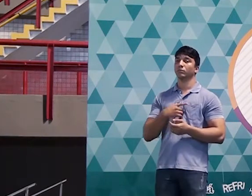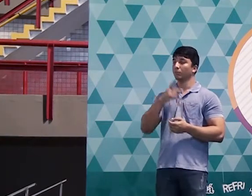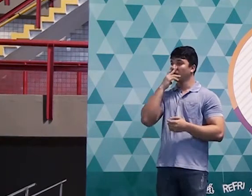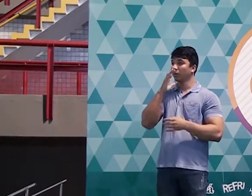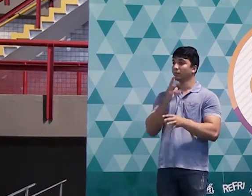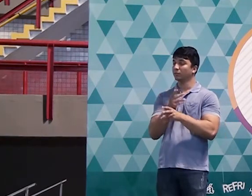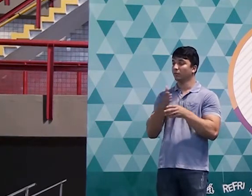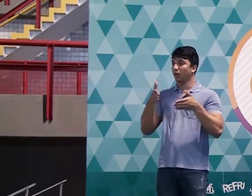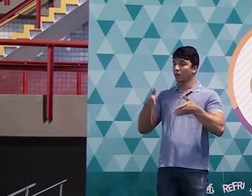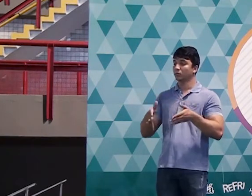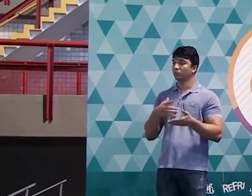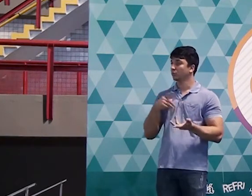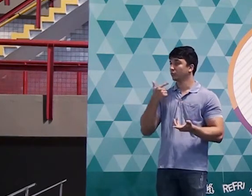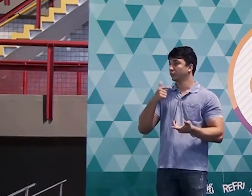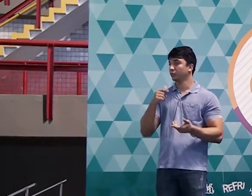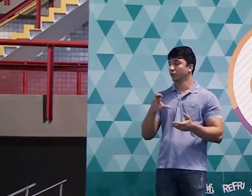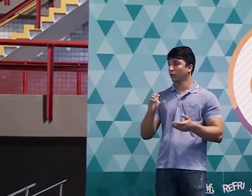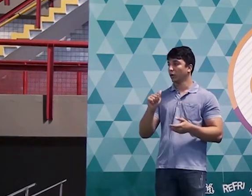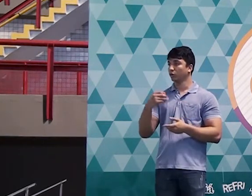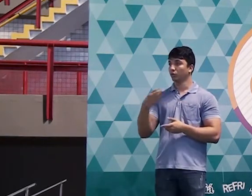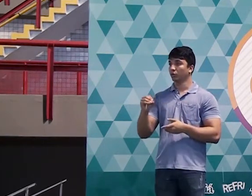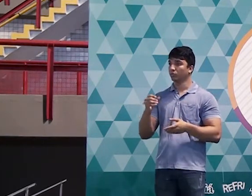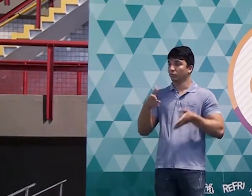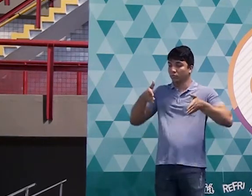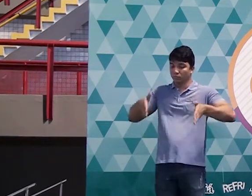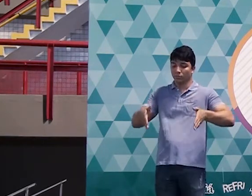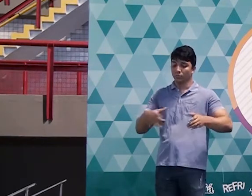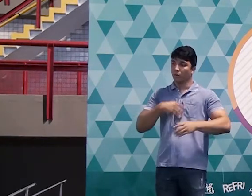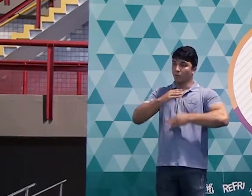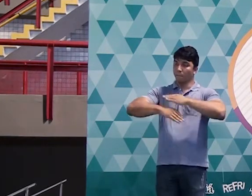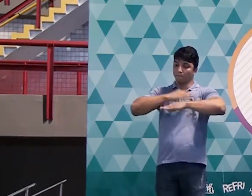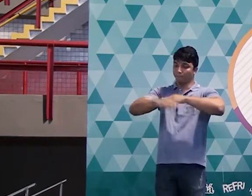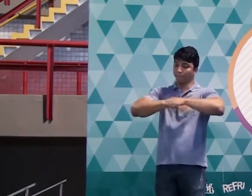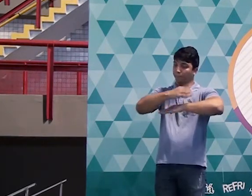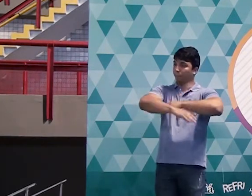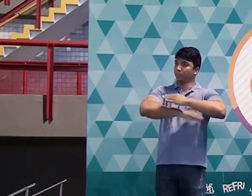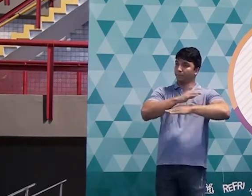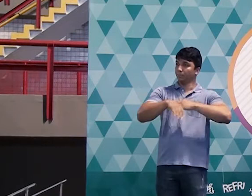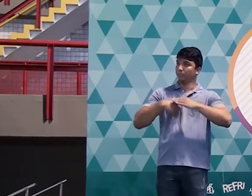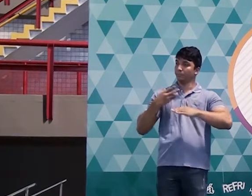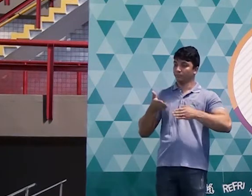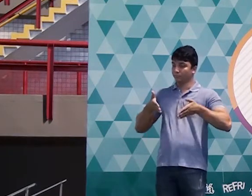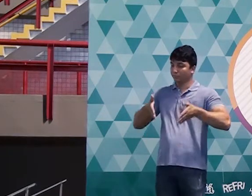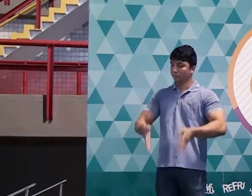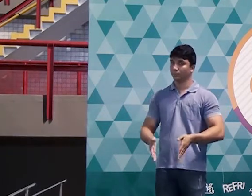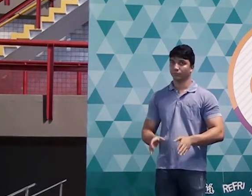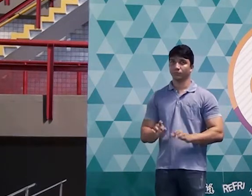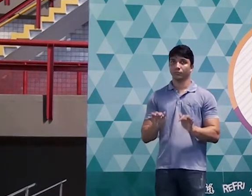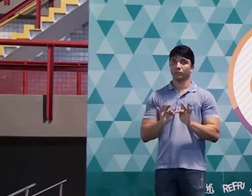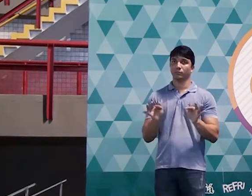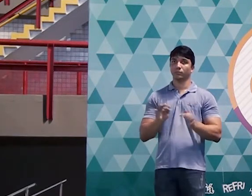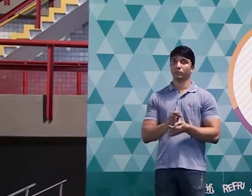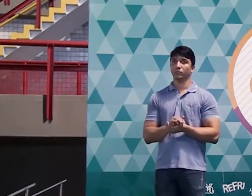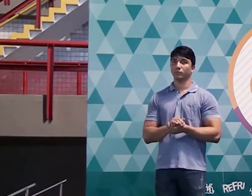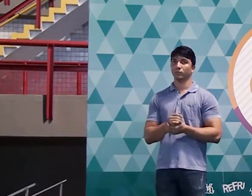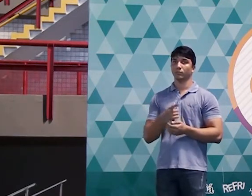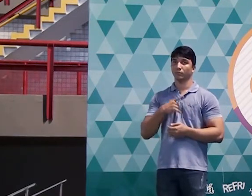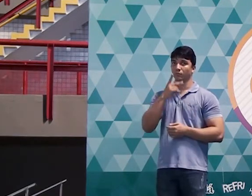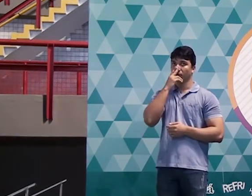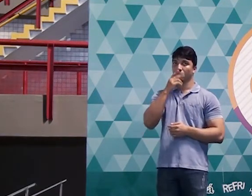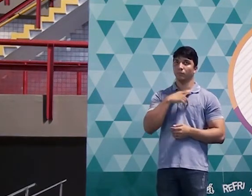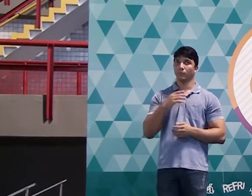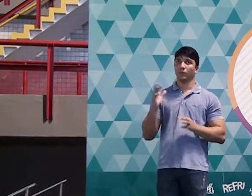cemitério, né? A gente não usava nem caixão, a gente enterrava as pessoas enroladas num pano e enterrava. Era normal os animais virem,